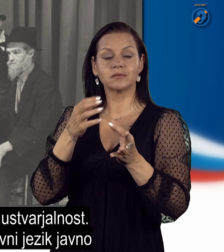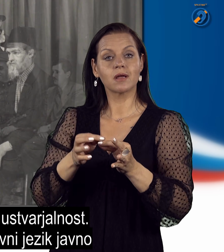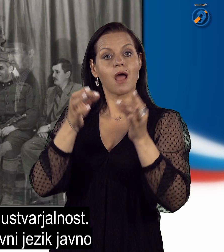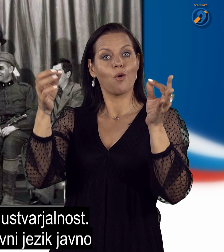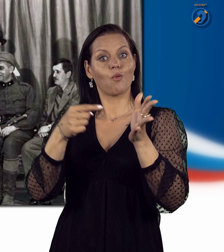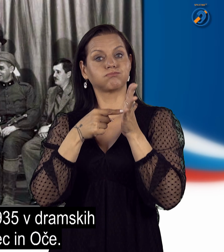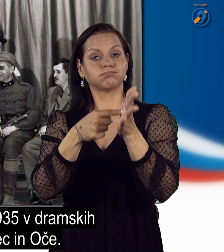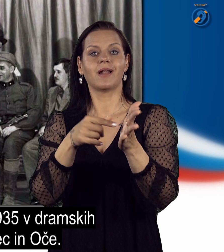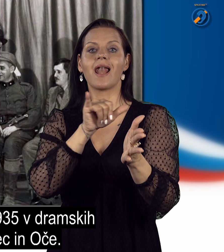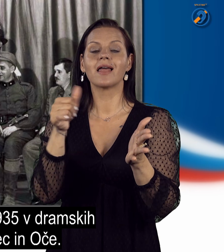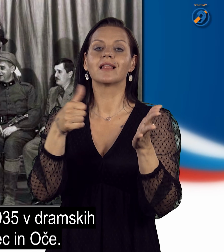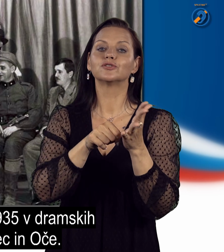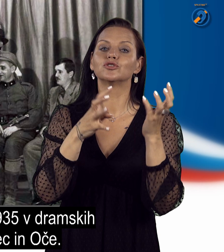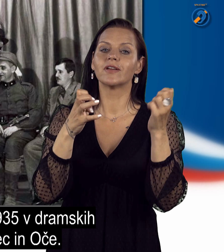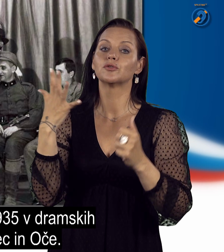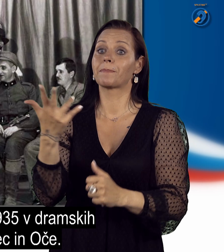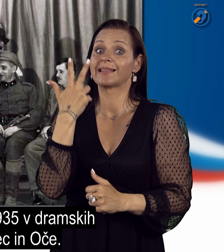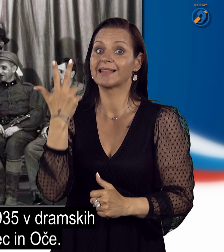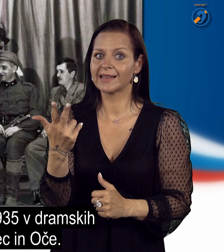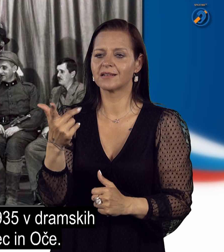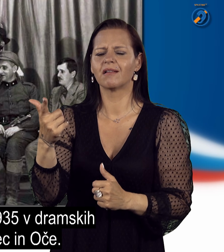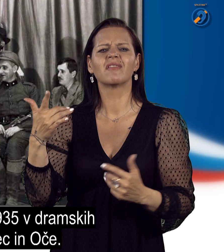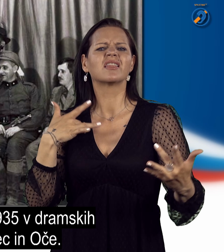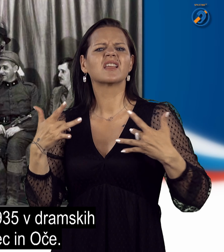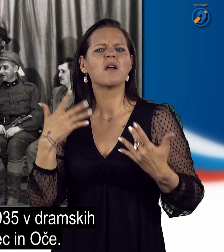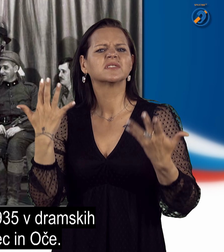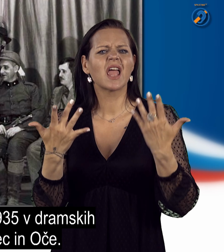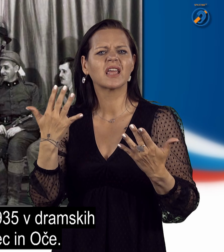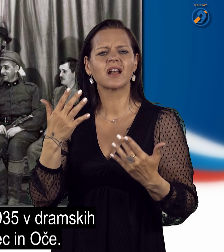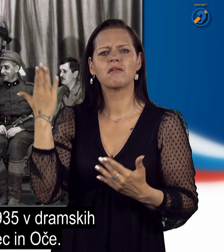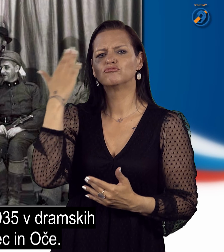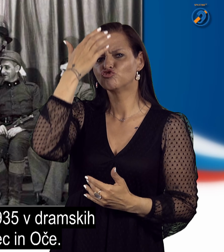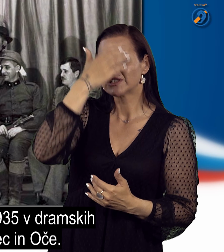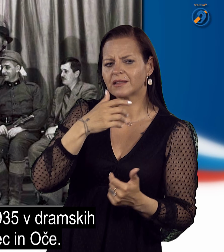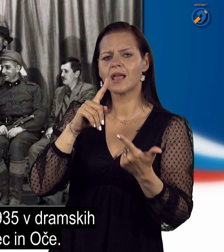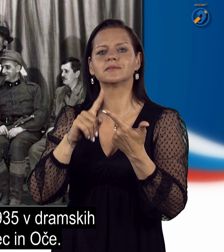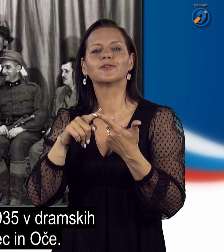znakovni jezik javno prikazali leta 1935 v dramskih igrah Črnec in oče.